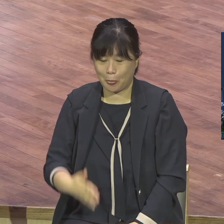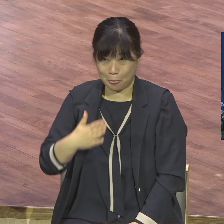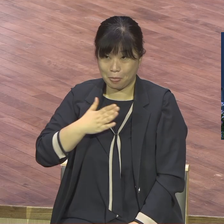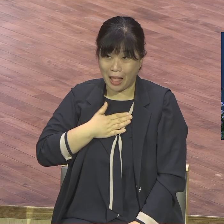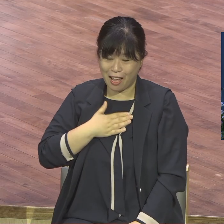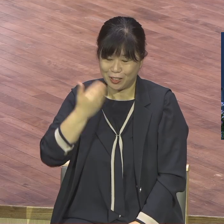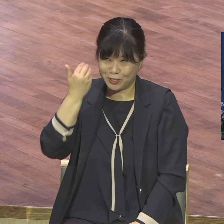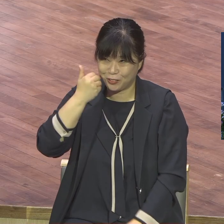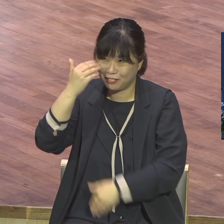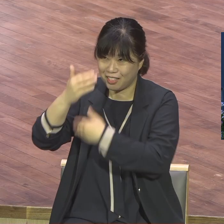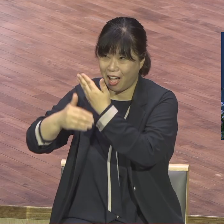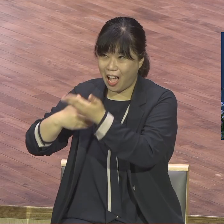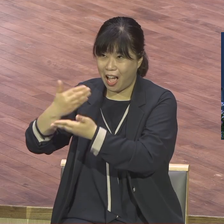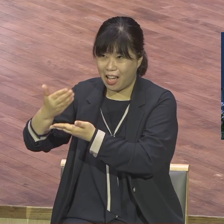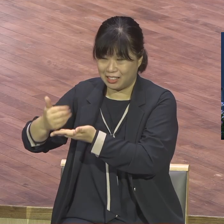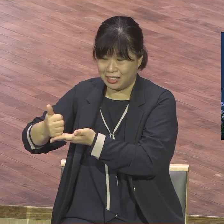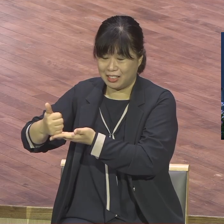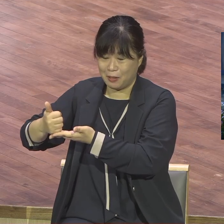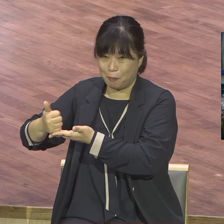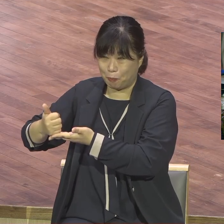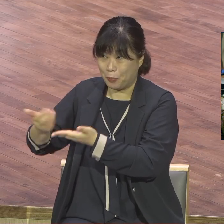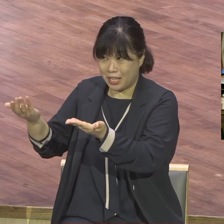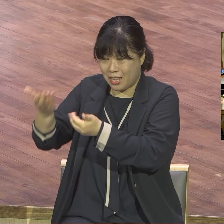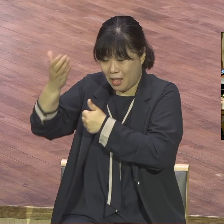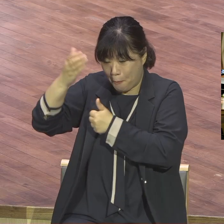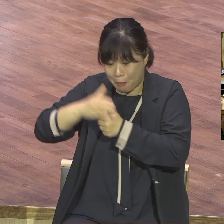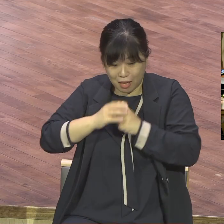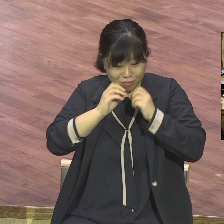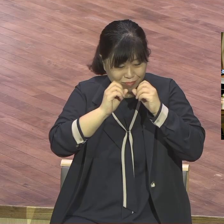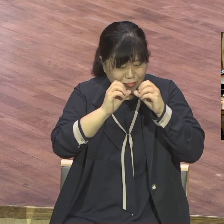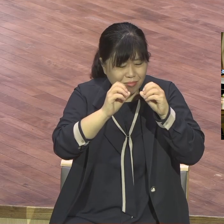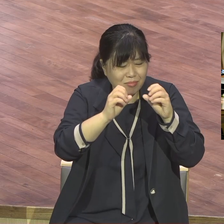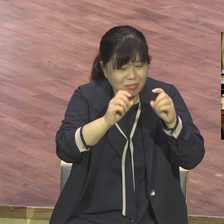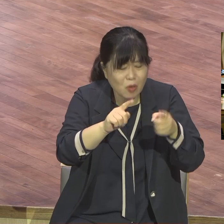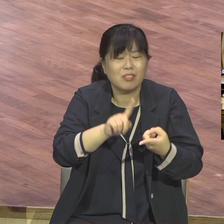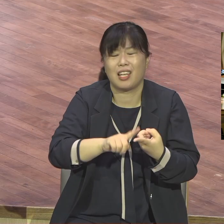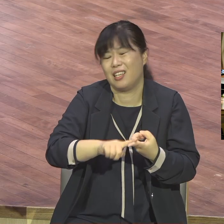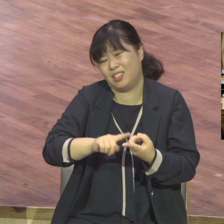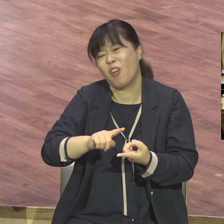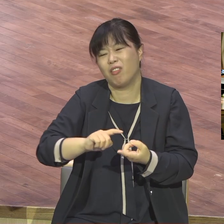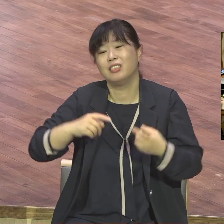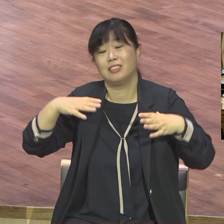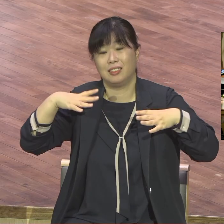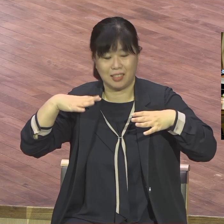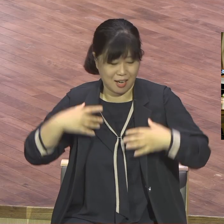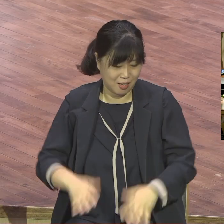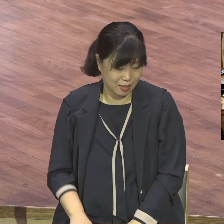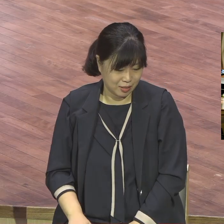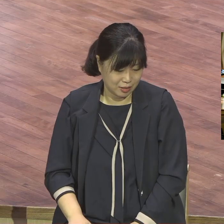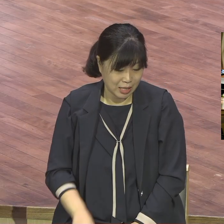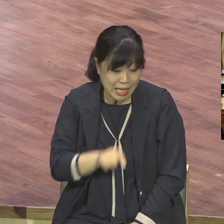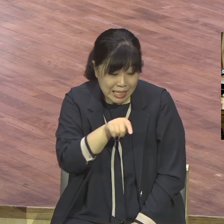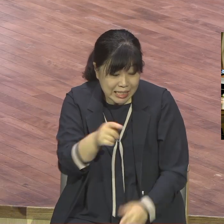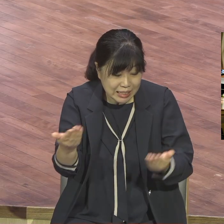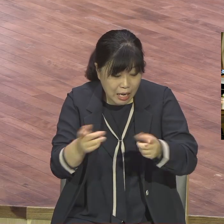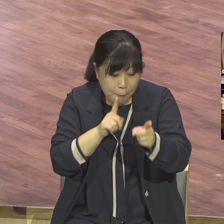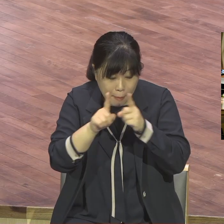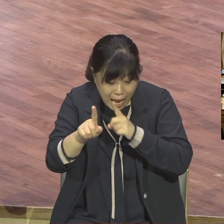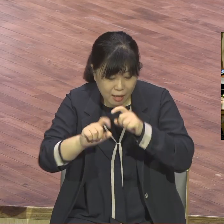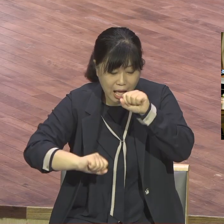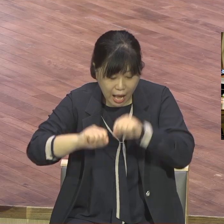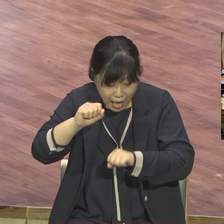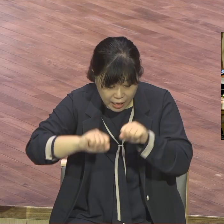걸 자랑한다. 그 일은 말과 행위로 표적과 기사의 능력으로 성령의 능력으로 이루어졌으며